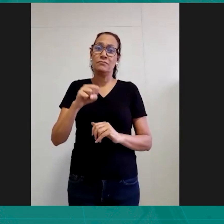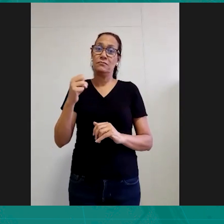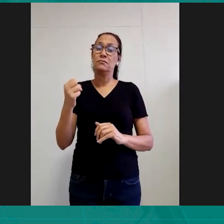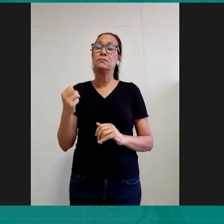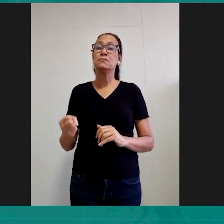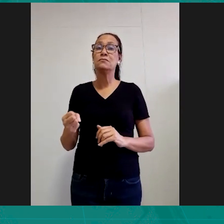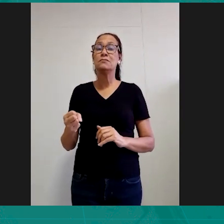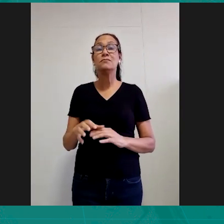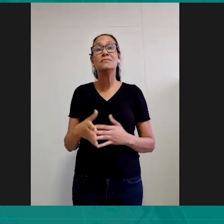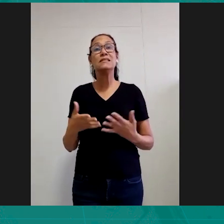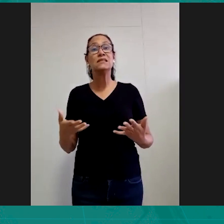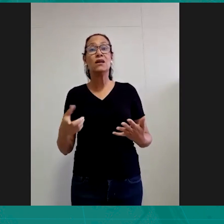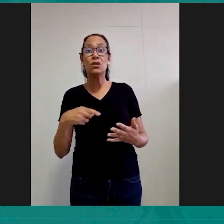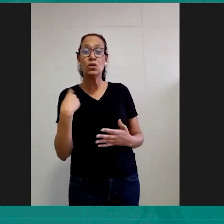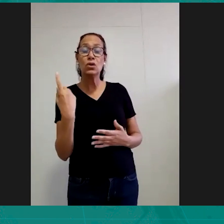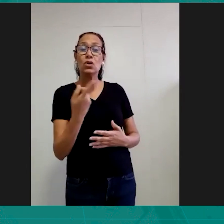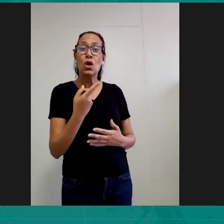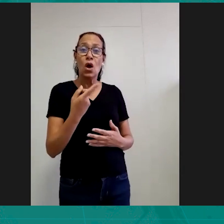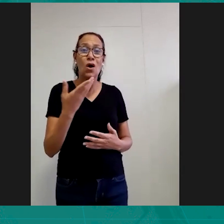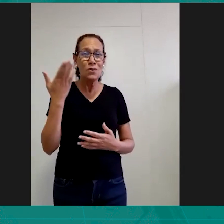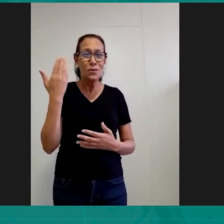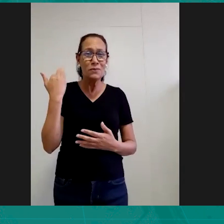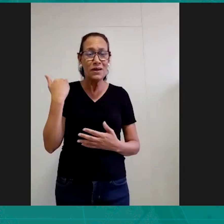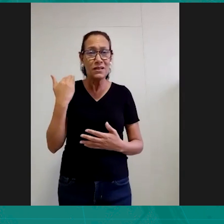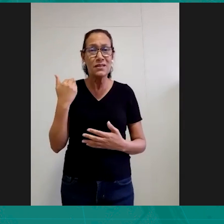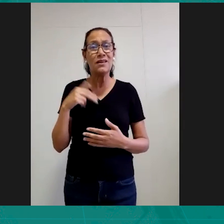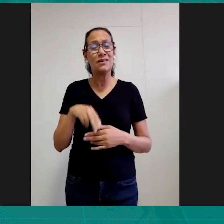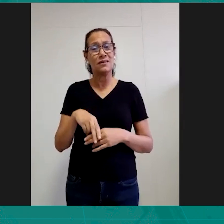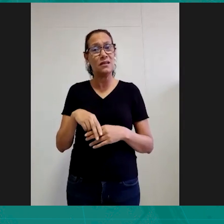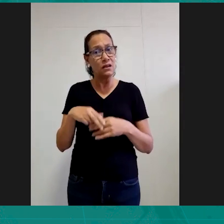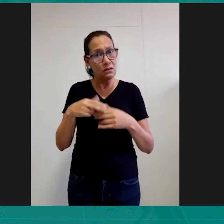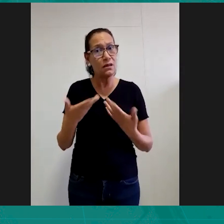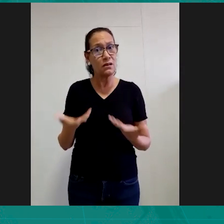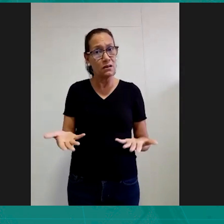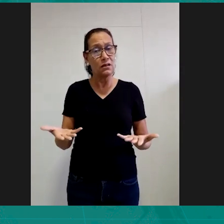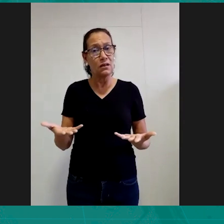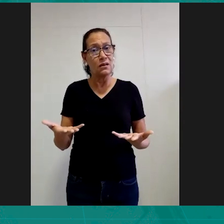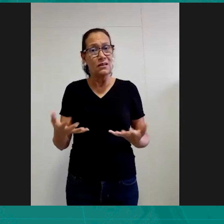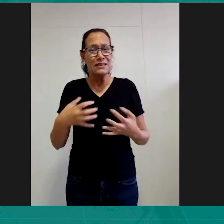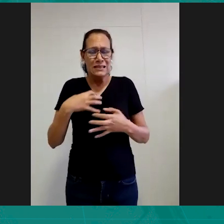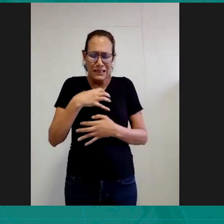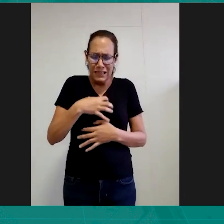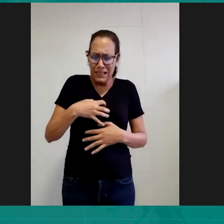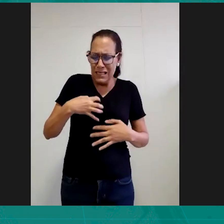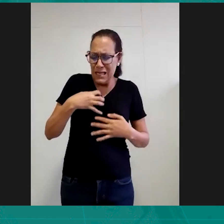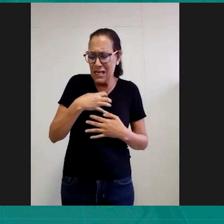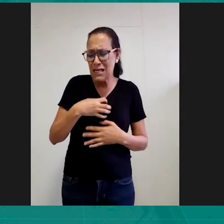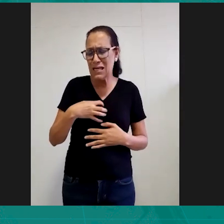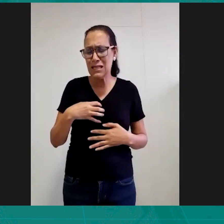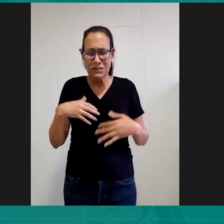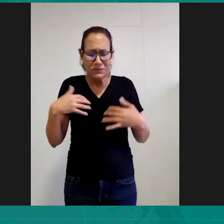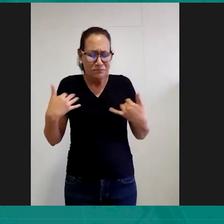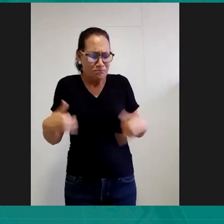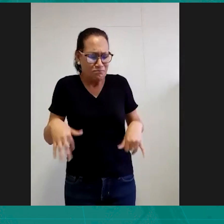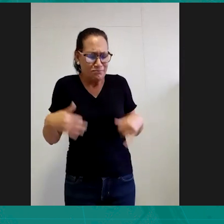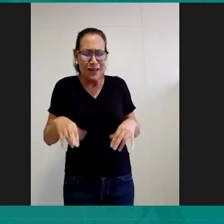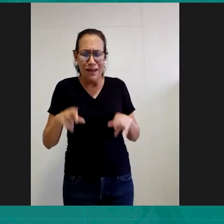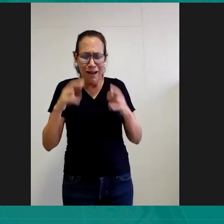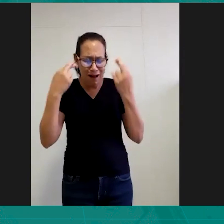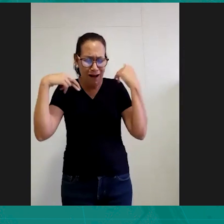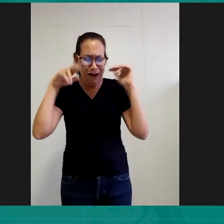todos estávamos assim. Você não estava assim? Você não se sentia como ovelha sem